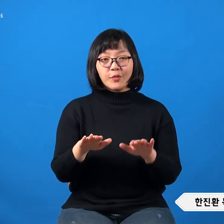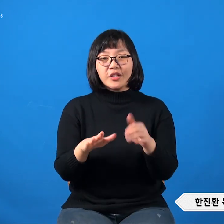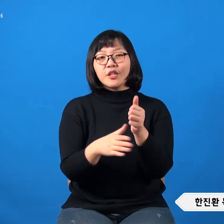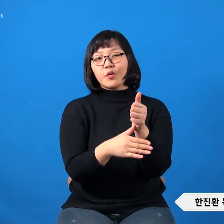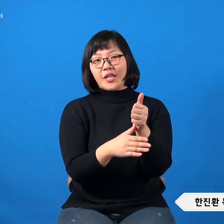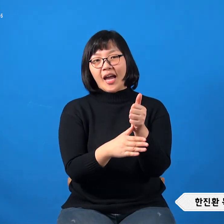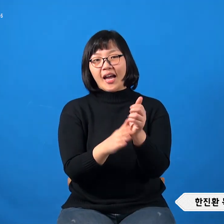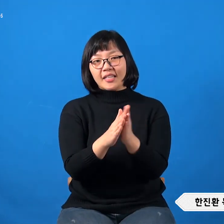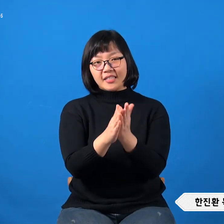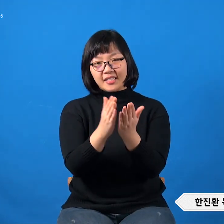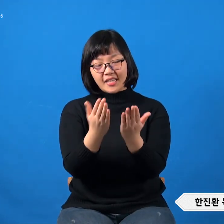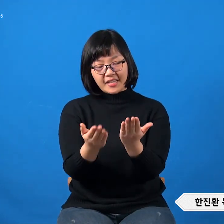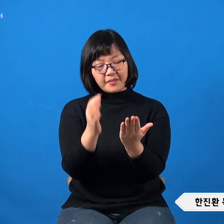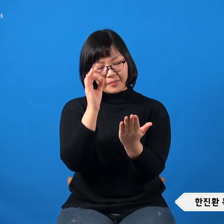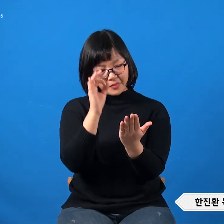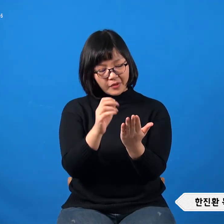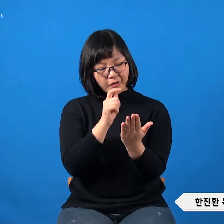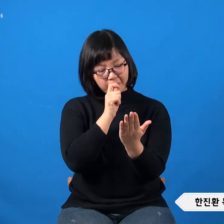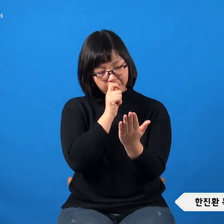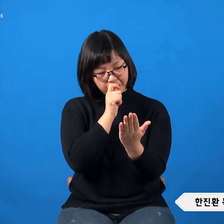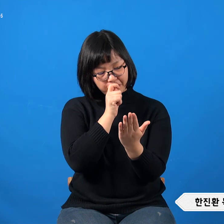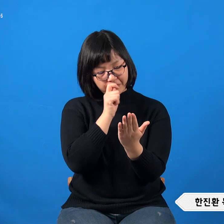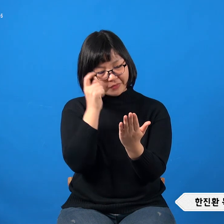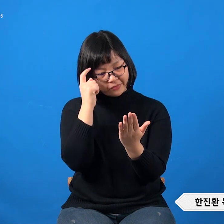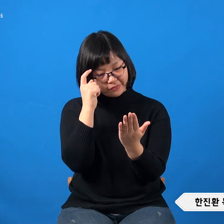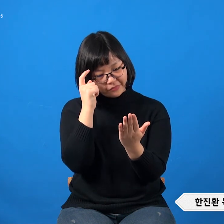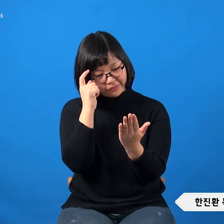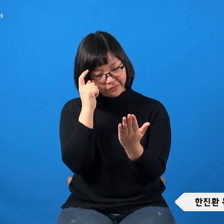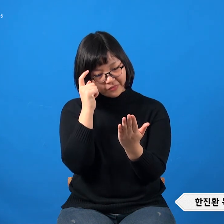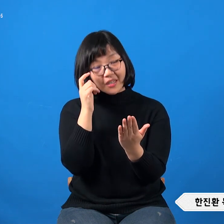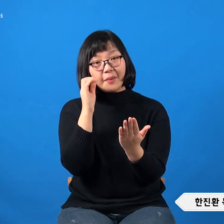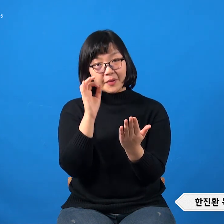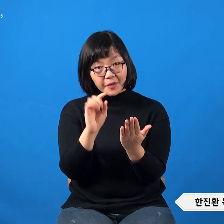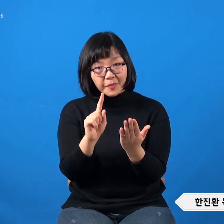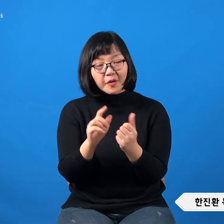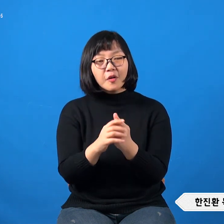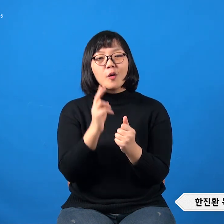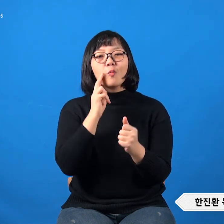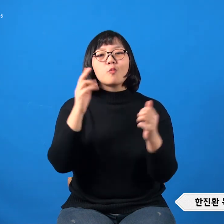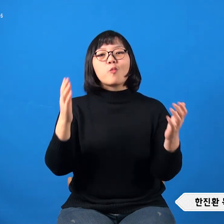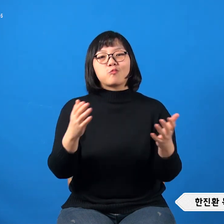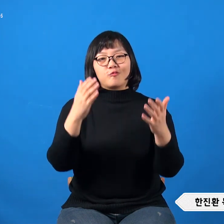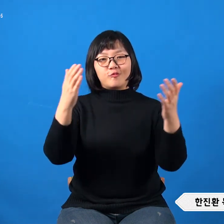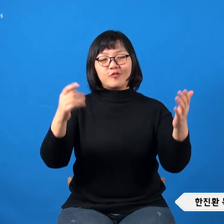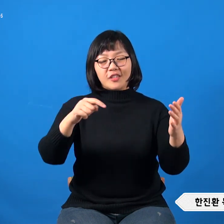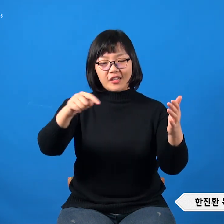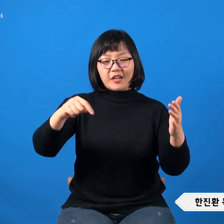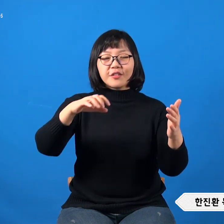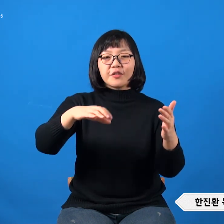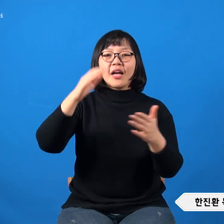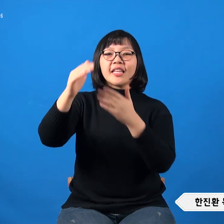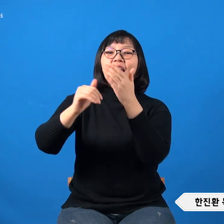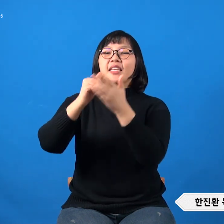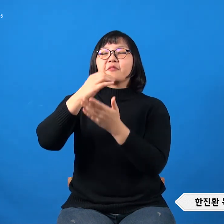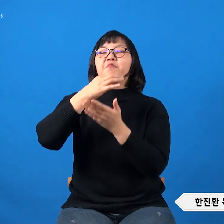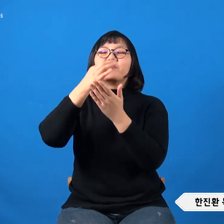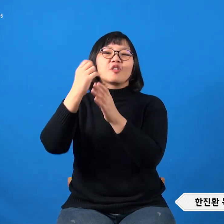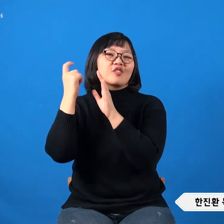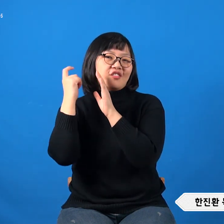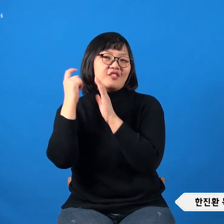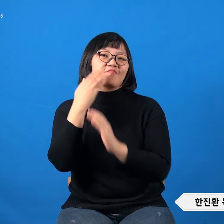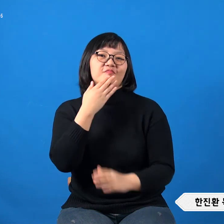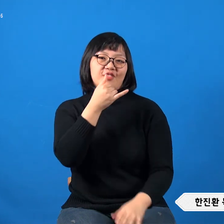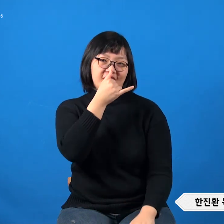묵상하면서 이 말씀을 보면 폭풍 속에서도 하나님의 자비의 음성을 들을 수가 있습니다.